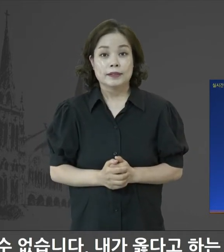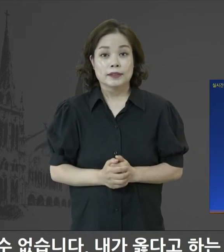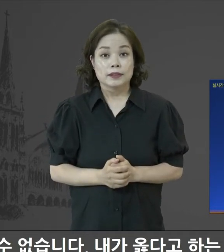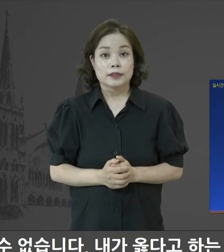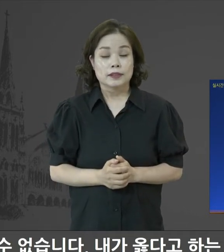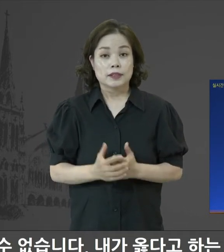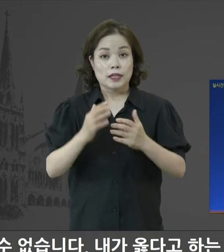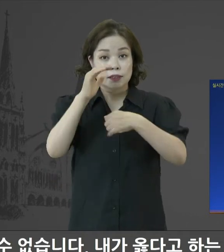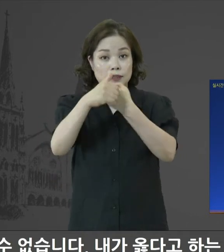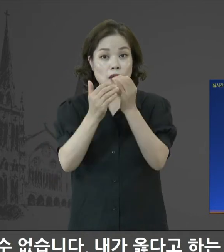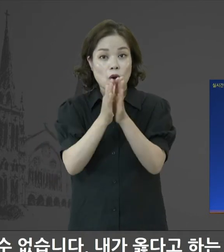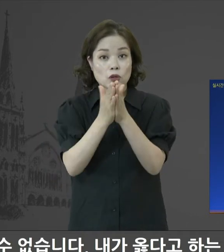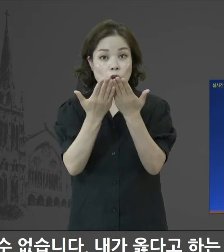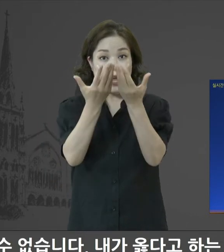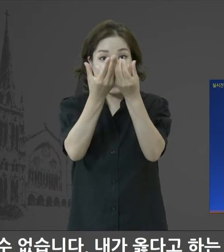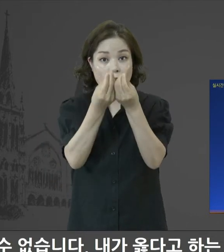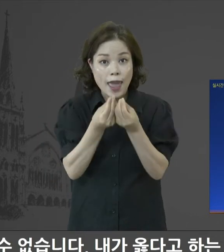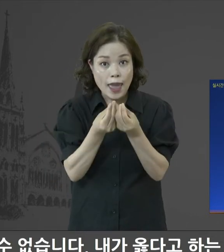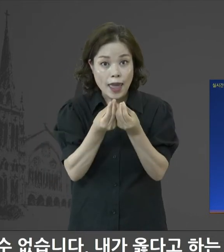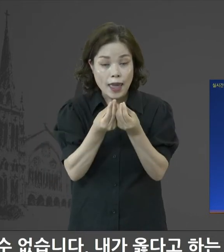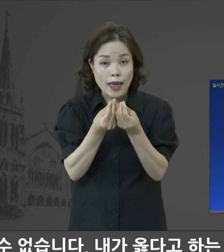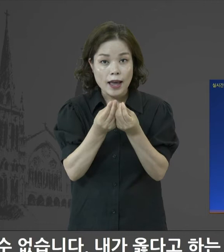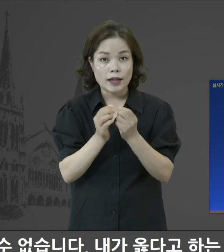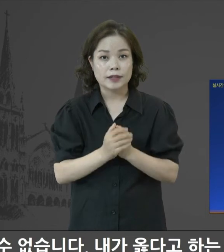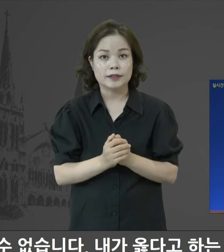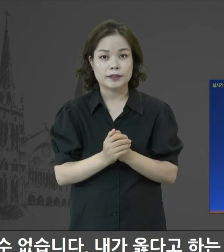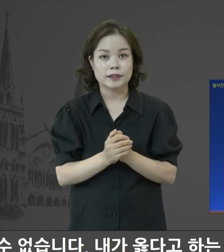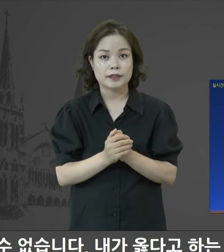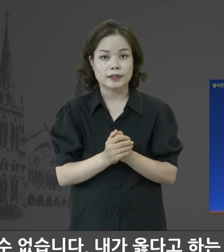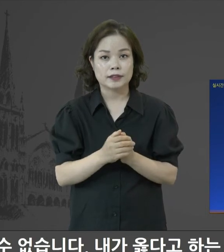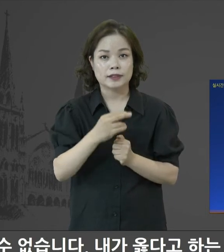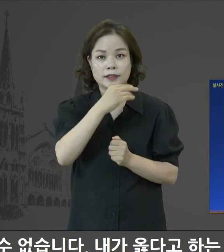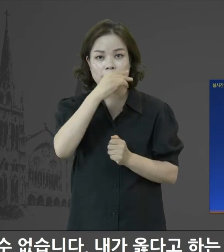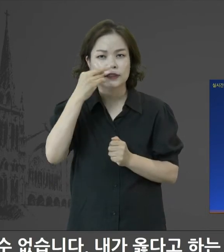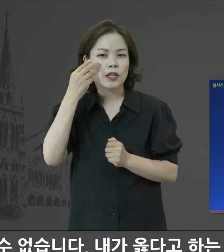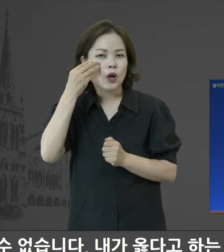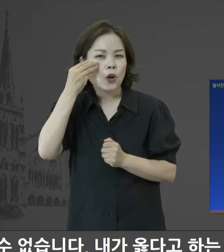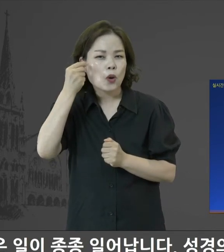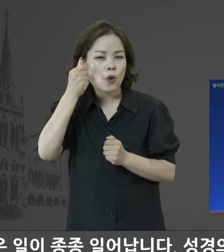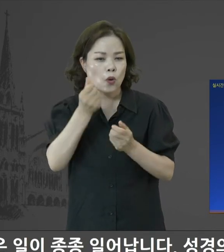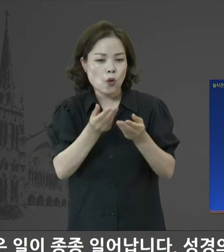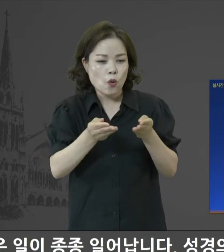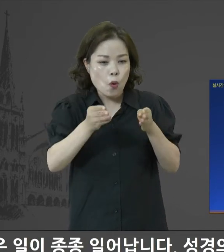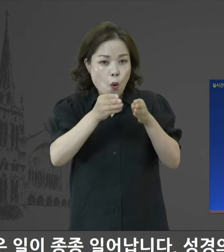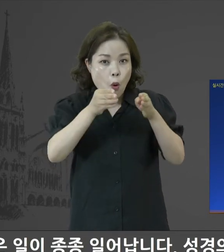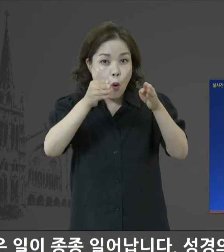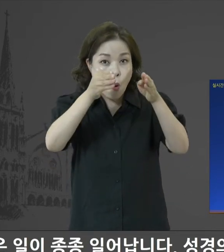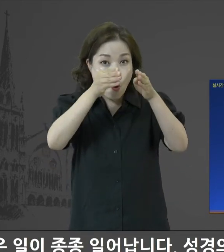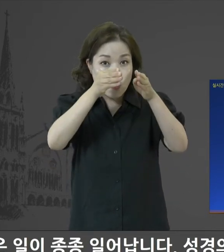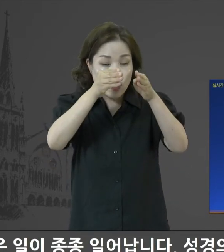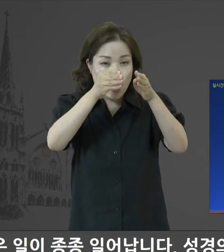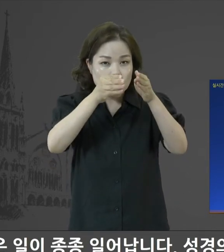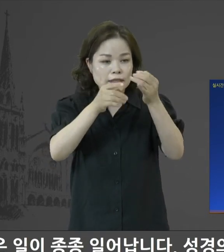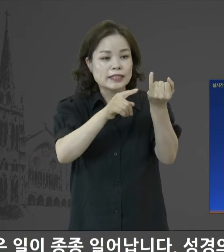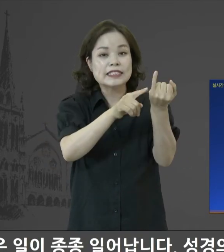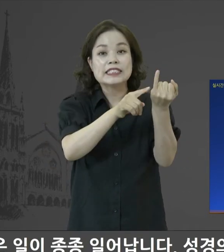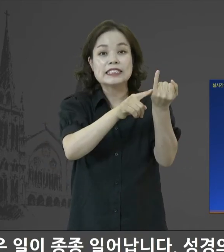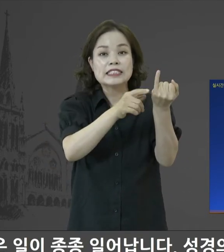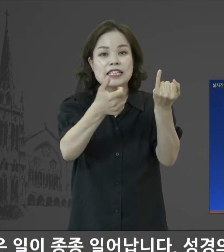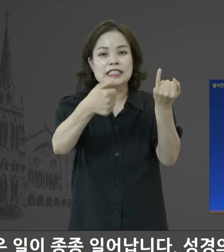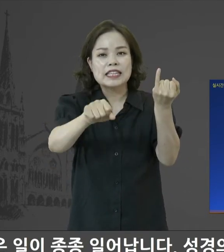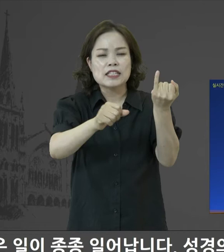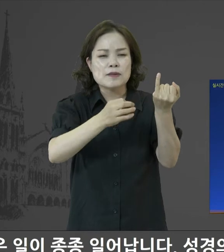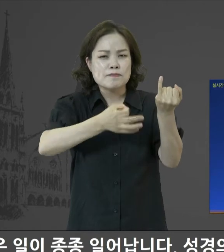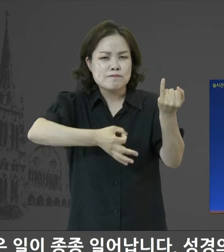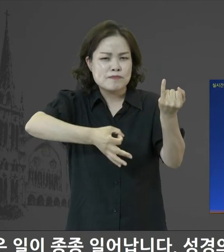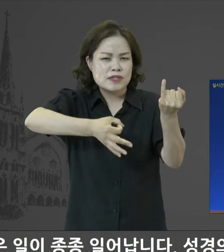성경의 한 예를 들어보게 되면 옥합을 깨뜨린 여인, 예수님이 죽으실 것을 준비하기 위해서